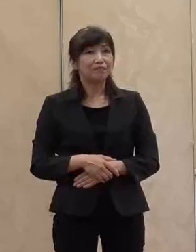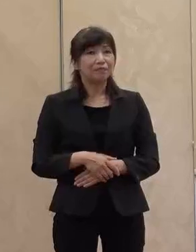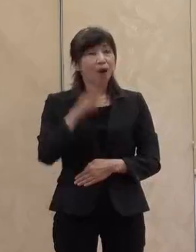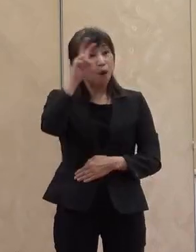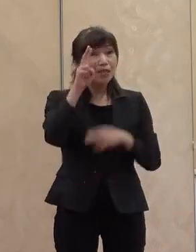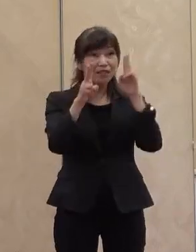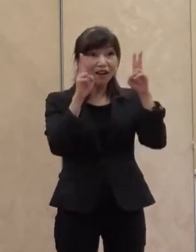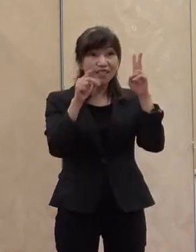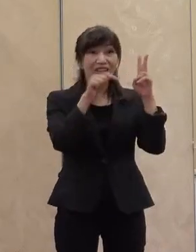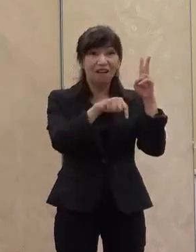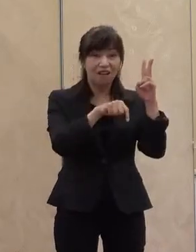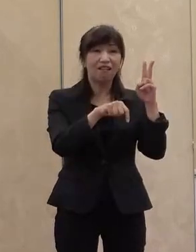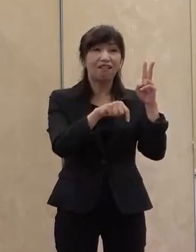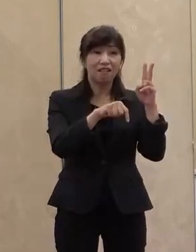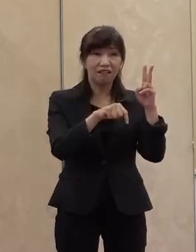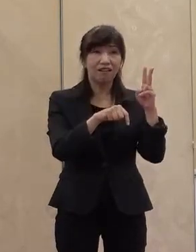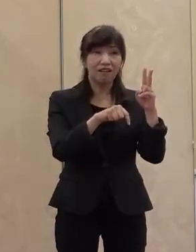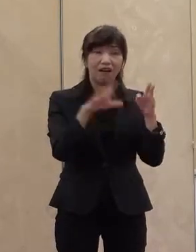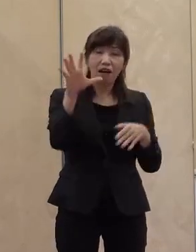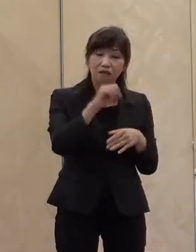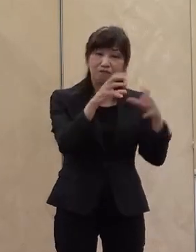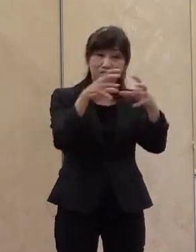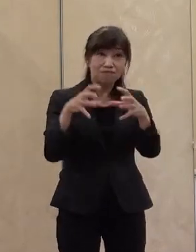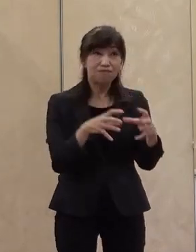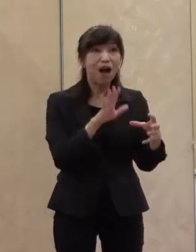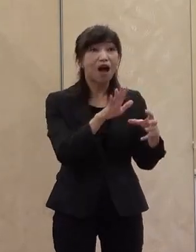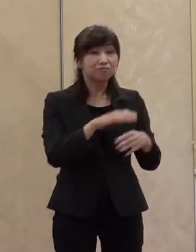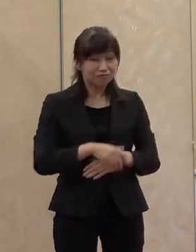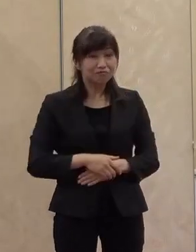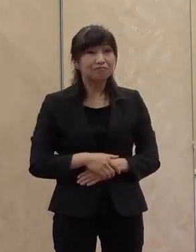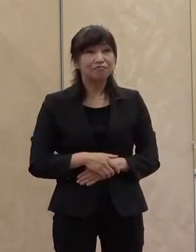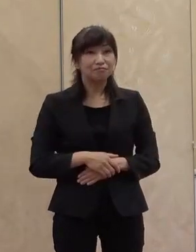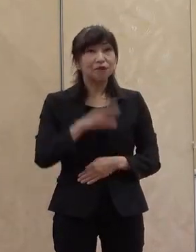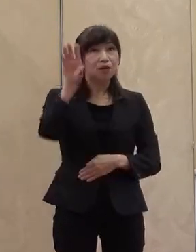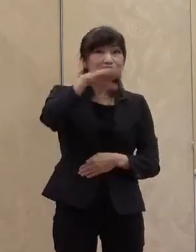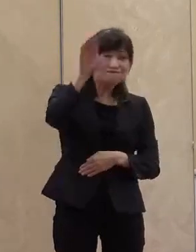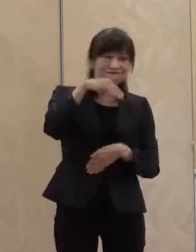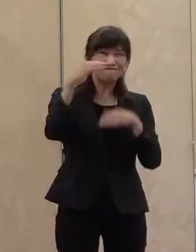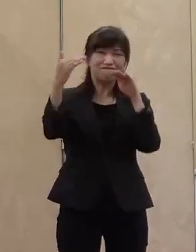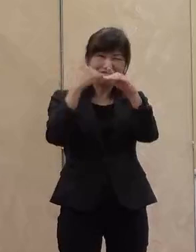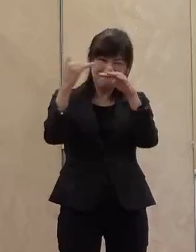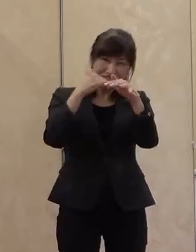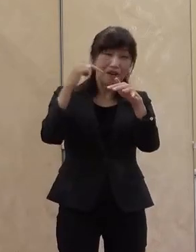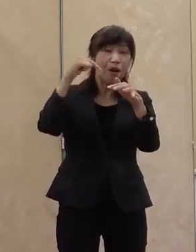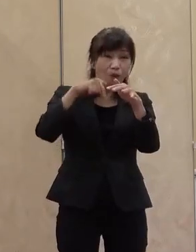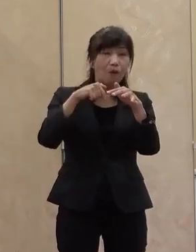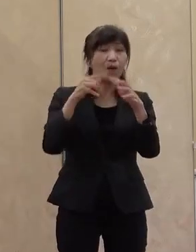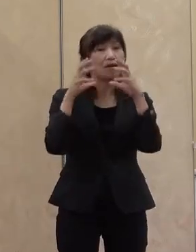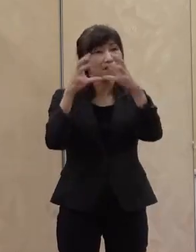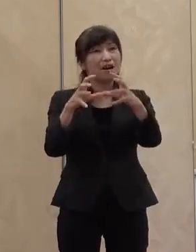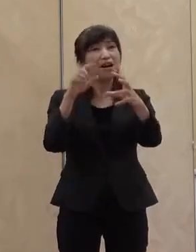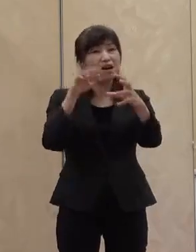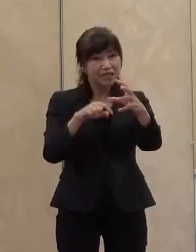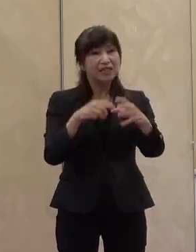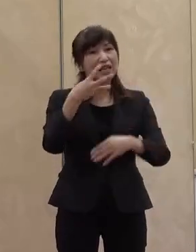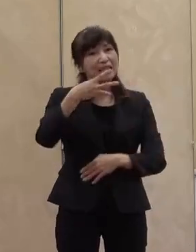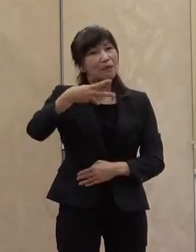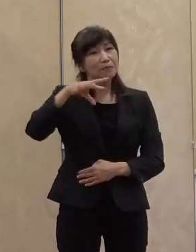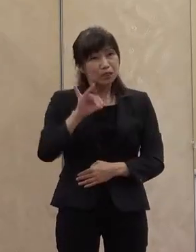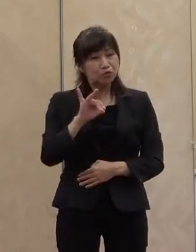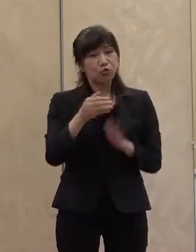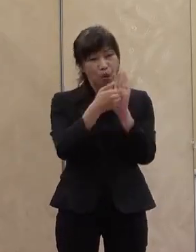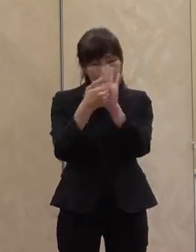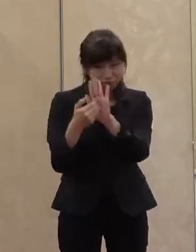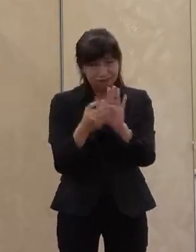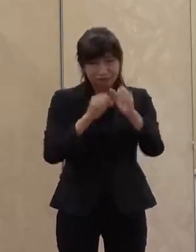方ということで、まあ、非常に換気扇を使って3密を防ぐ、まあ、大阪府の上乗せ補助の部分を